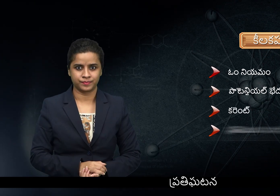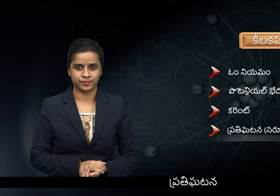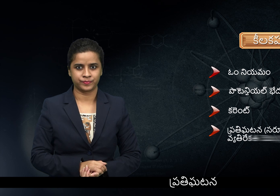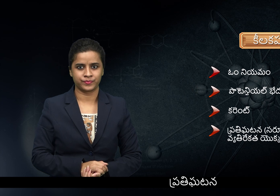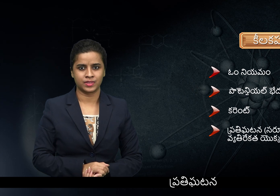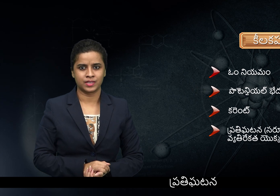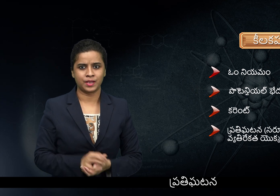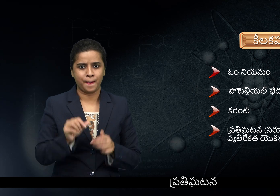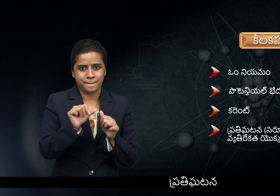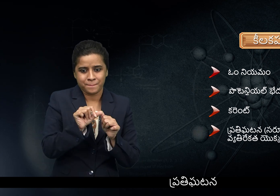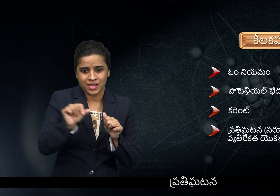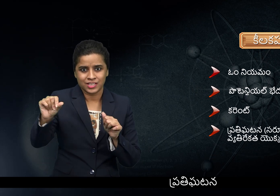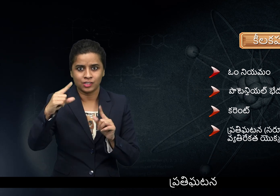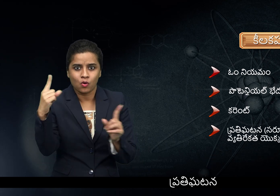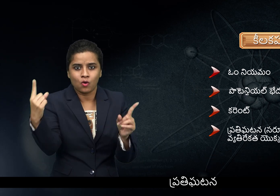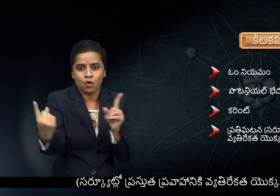ప్రతిఘటన,